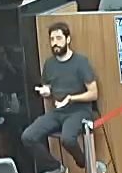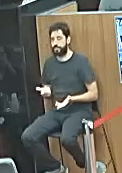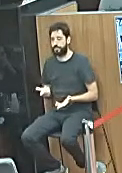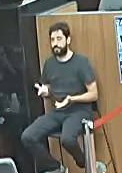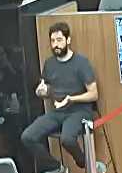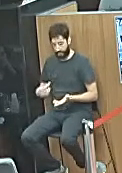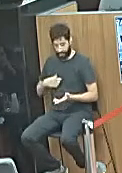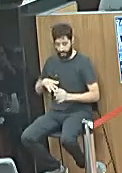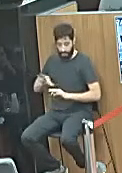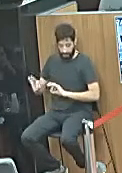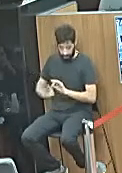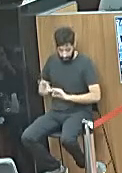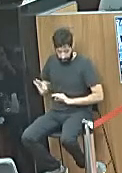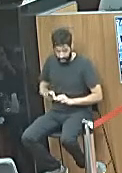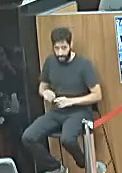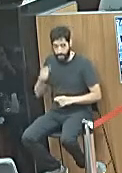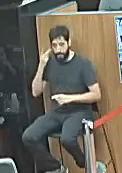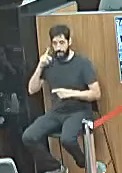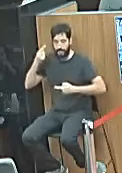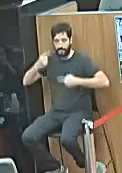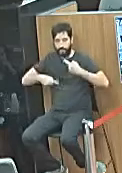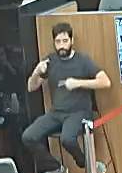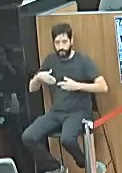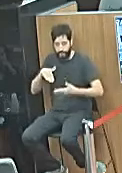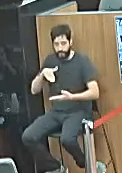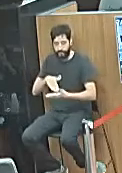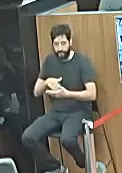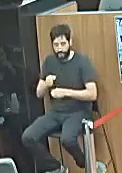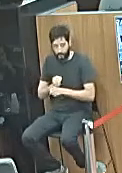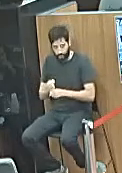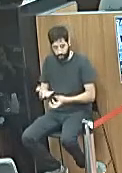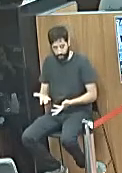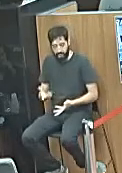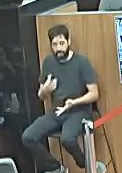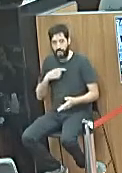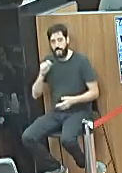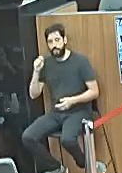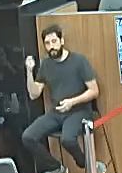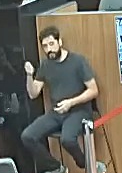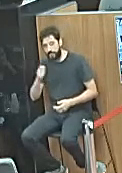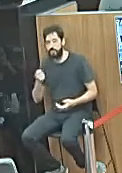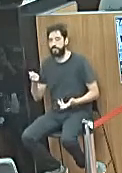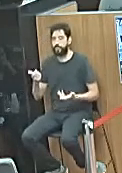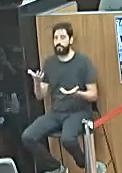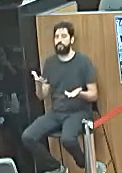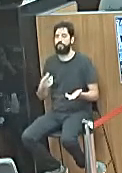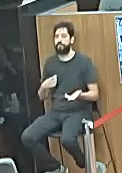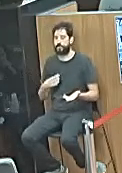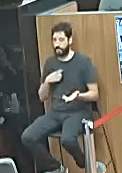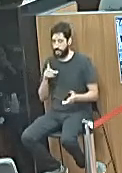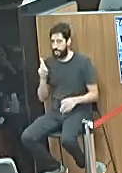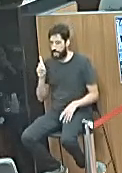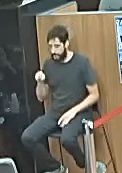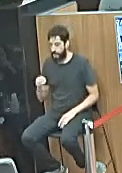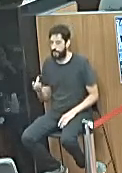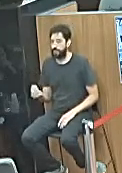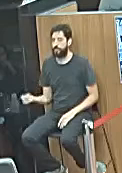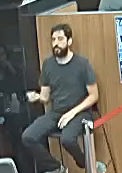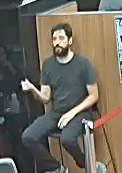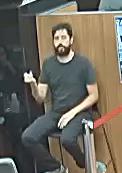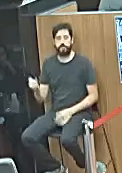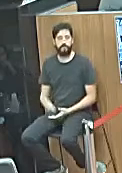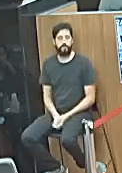preparadas neste momento de discussão do final do ano nem as entidades associações né isso é muito importante